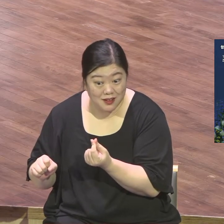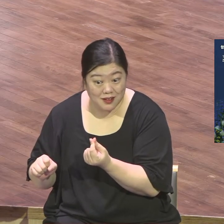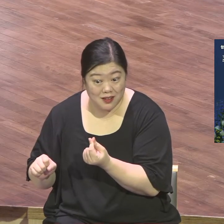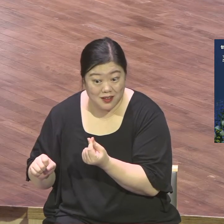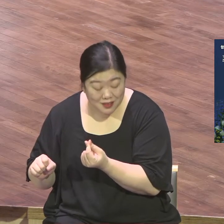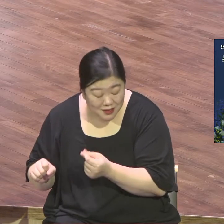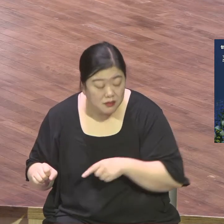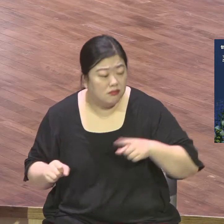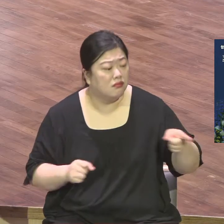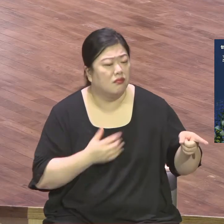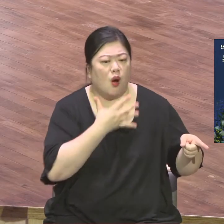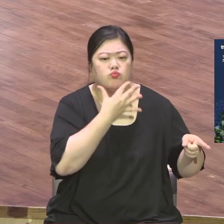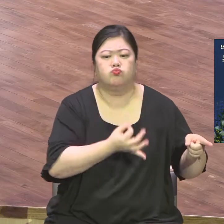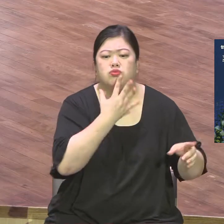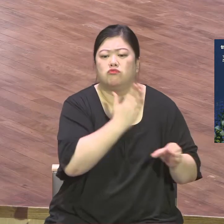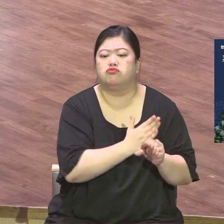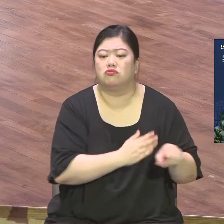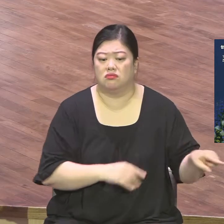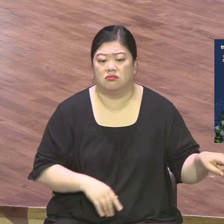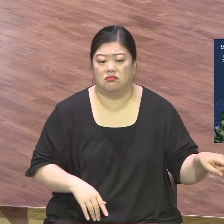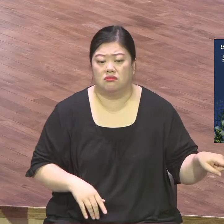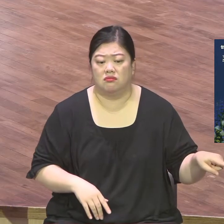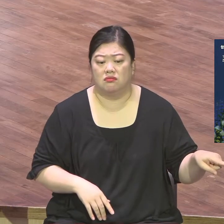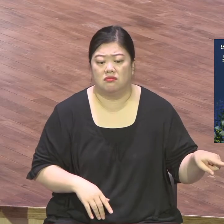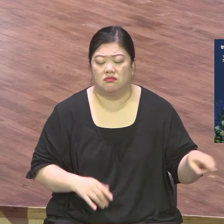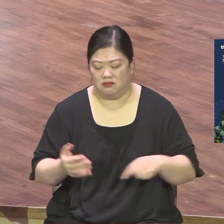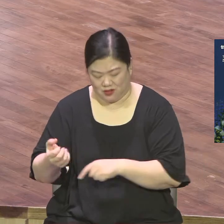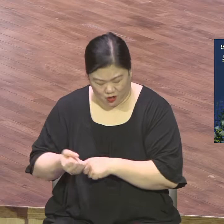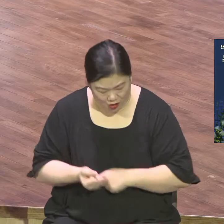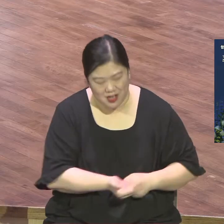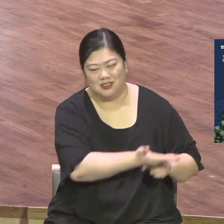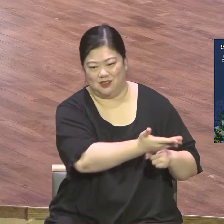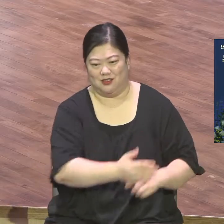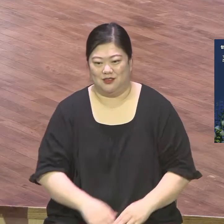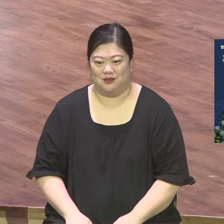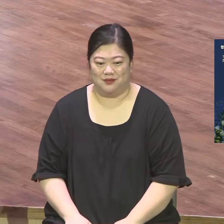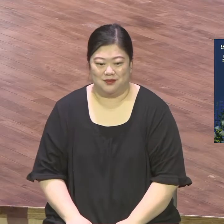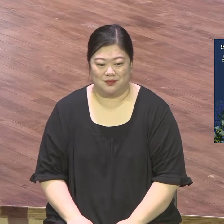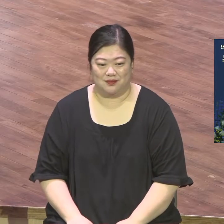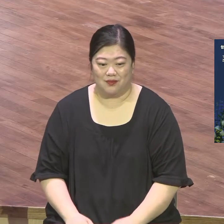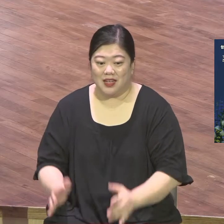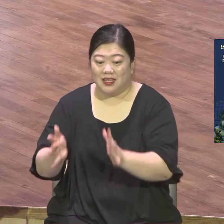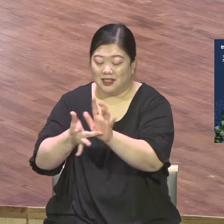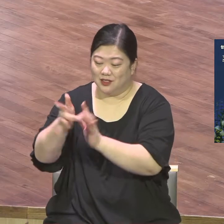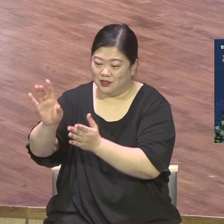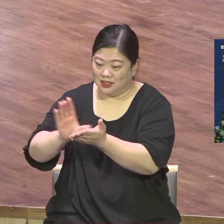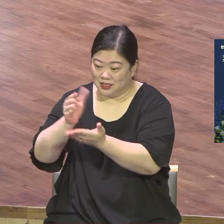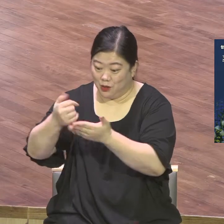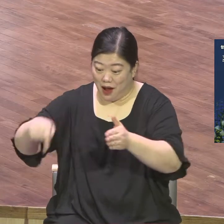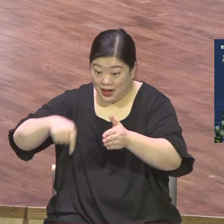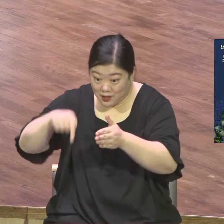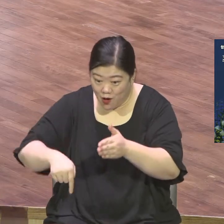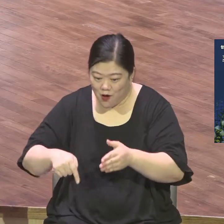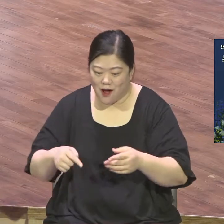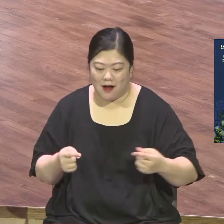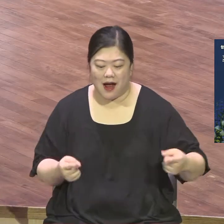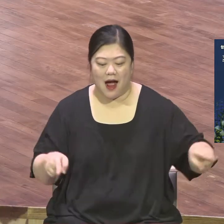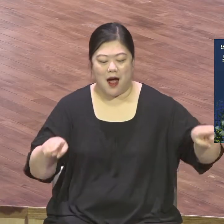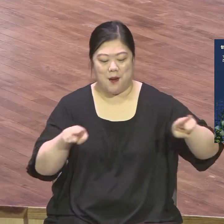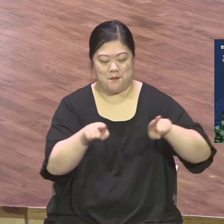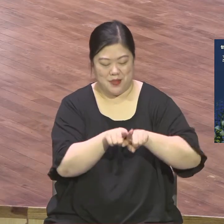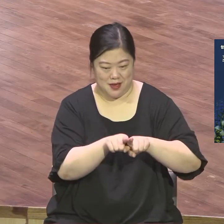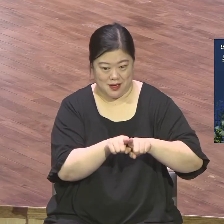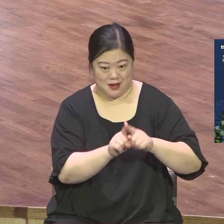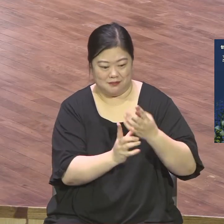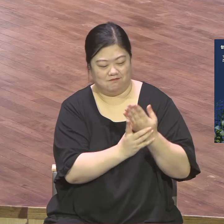영계 모든 신도들, 예수 그리스도 안에서 함께 지어져 가는 이 복음 공동체